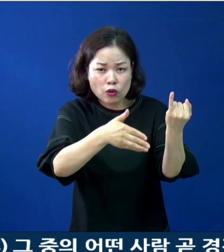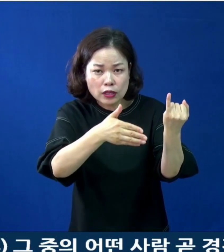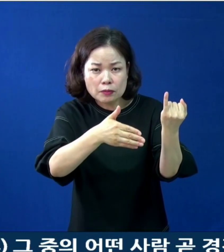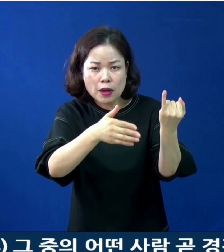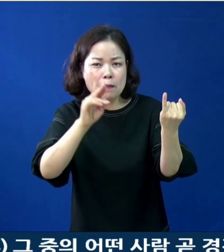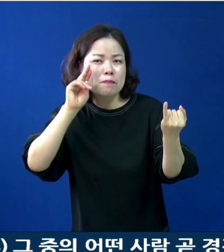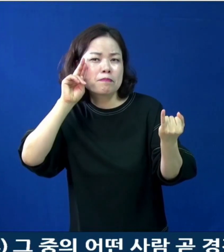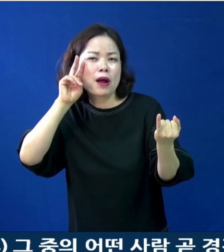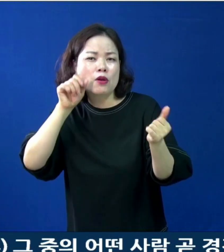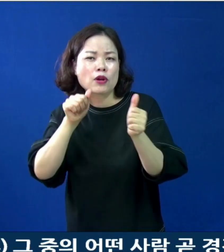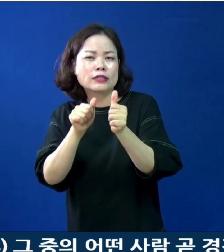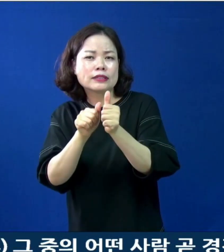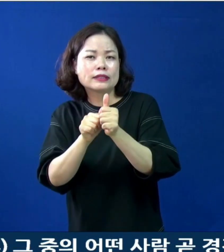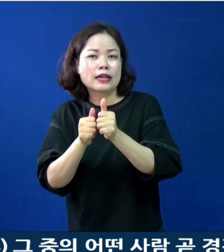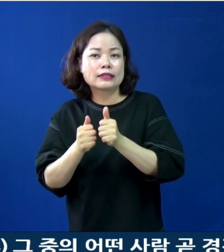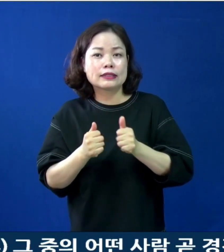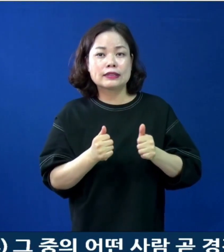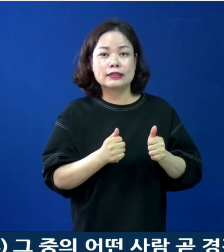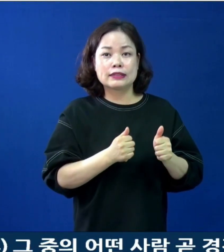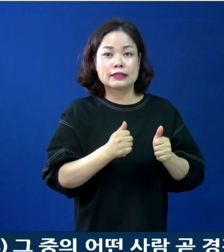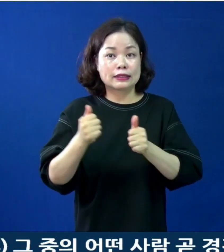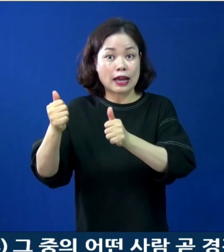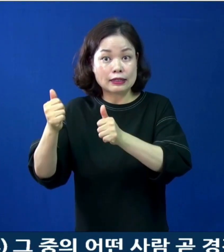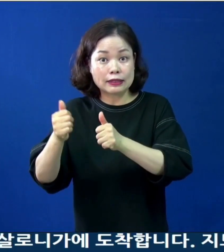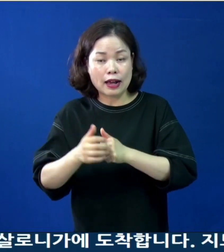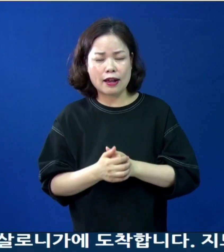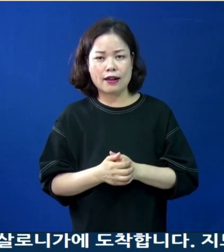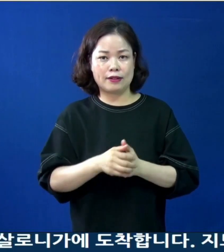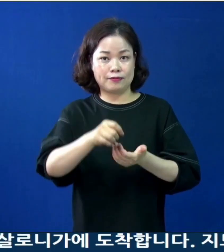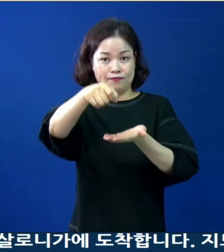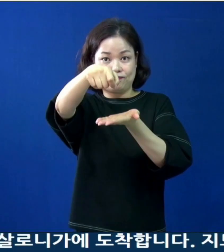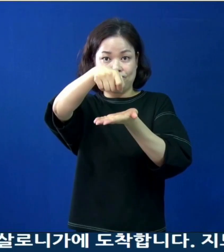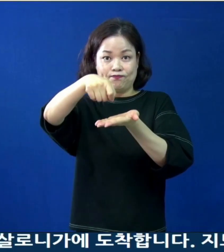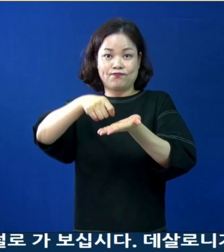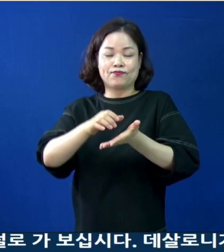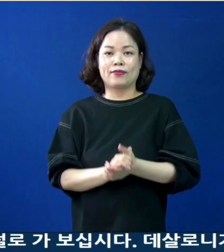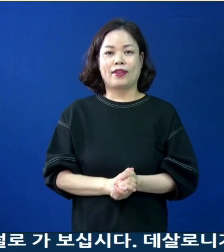실라를 따르나. 이렇게 기록이 되어 있죠.